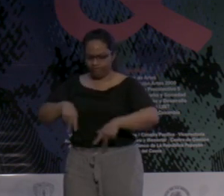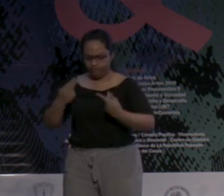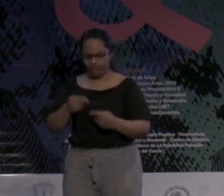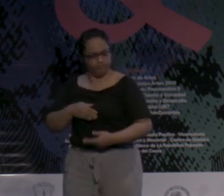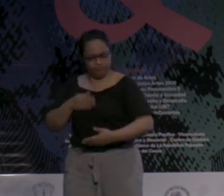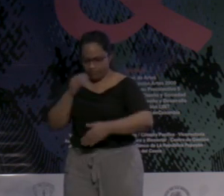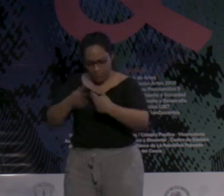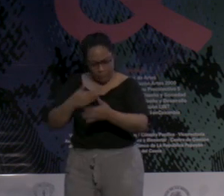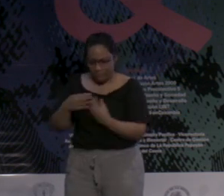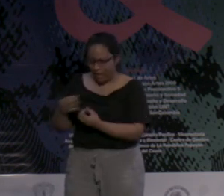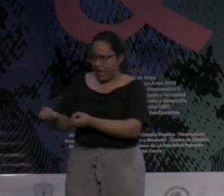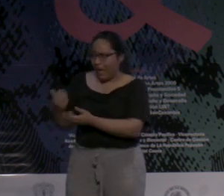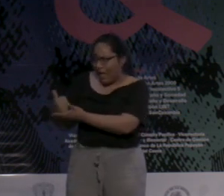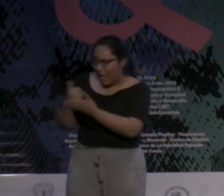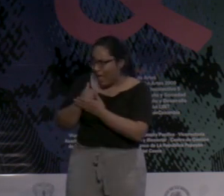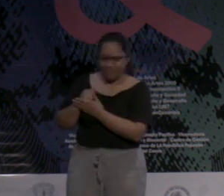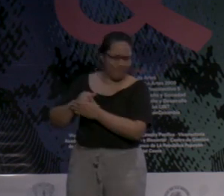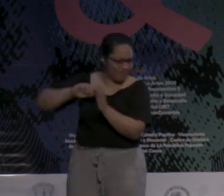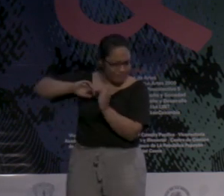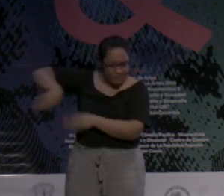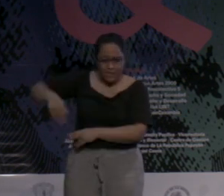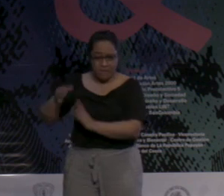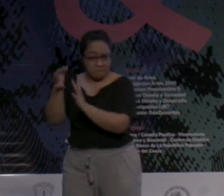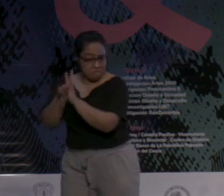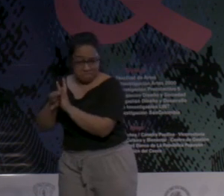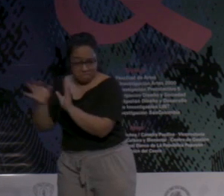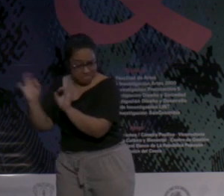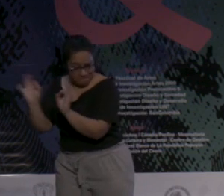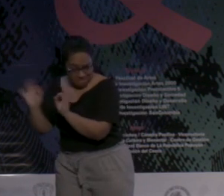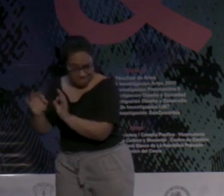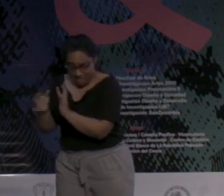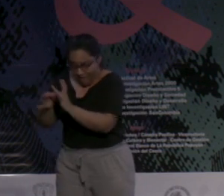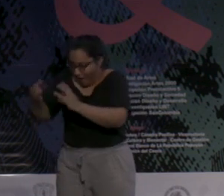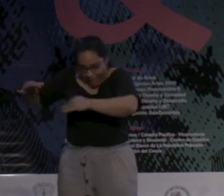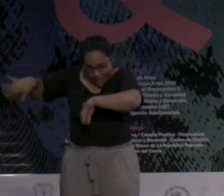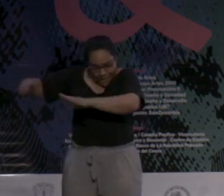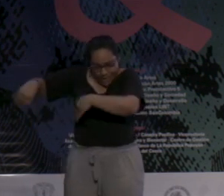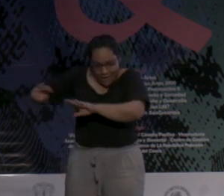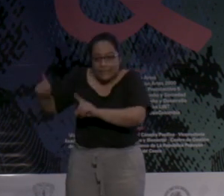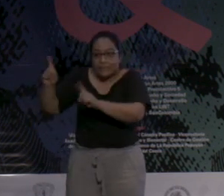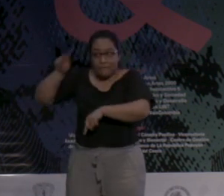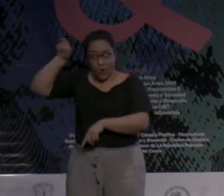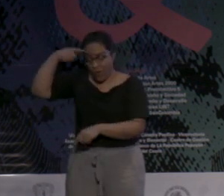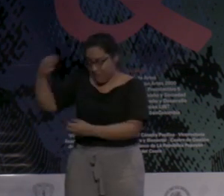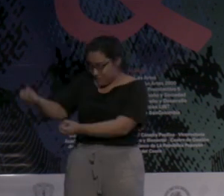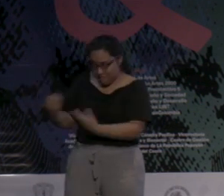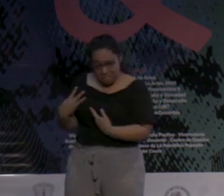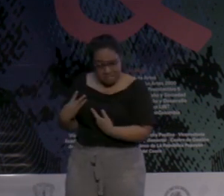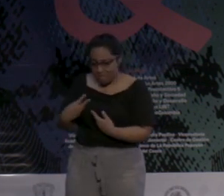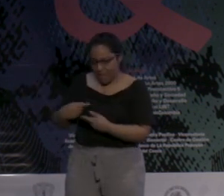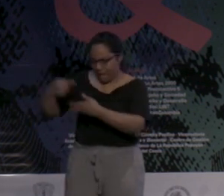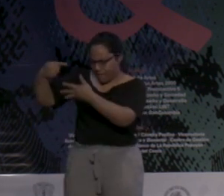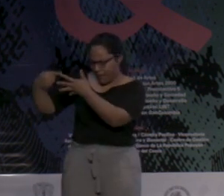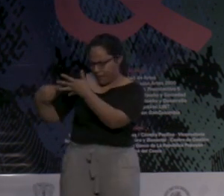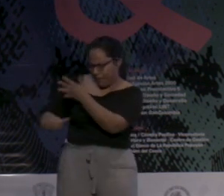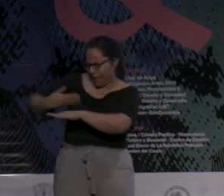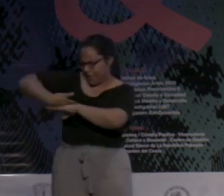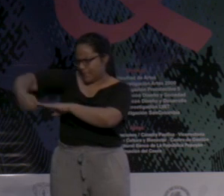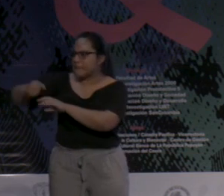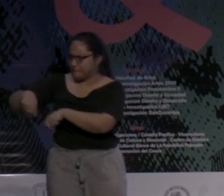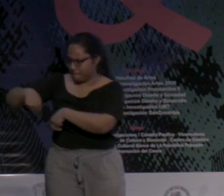de estos escombros radicaba en el hecho de que Fanny tomó las riendas de su vida para construir su casa y revisar con su casa